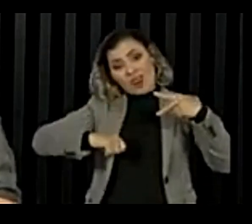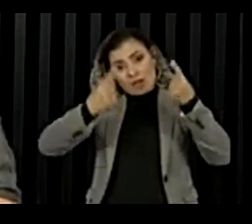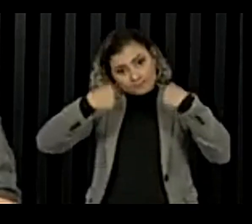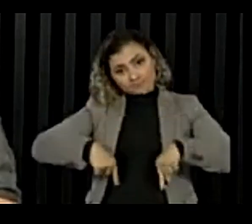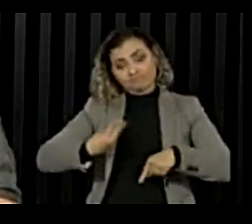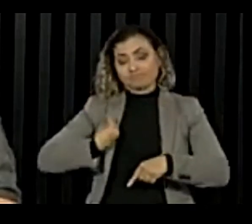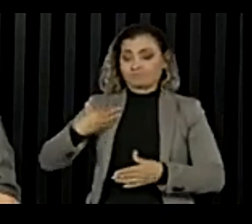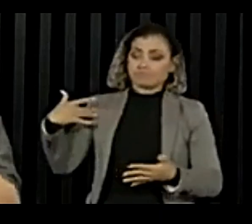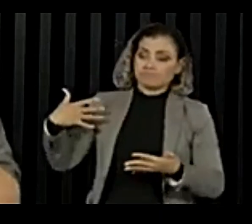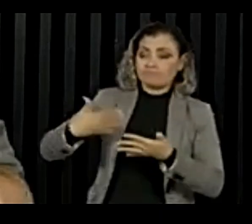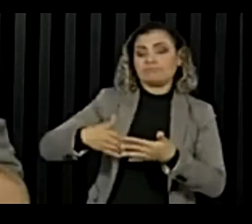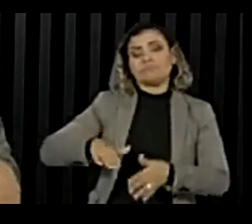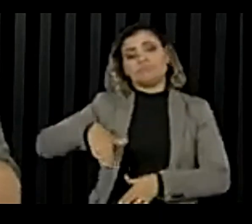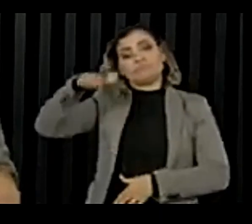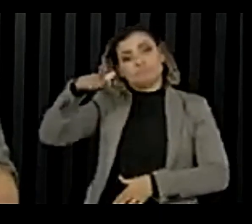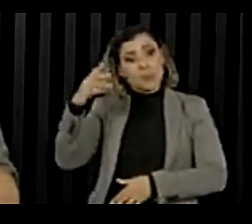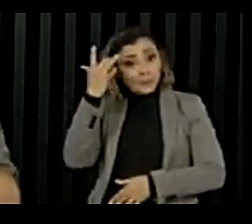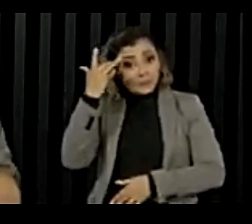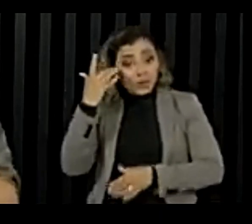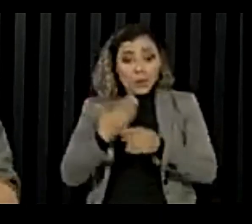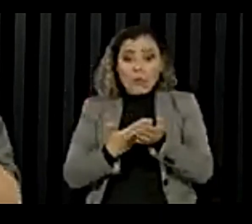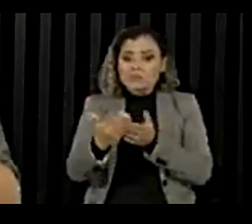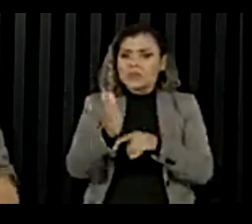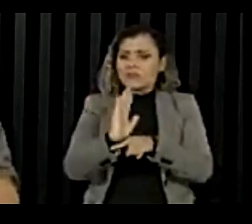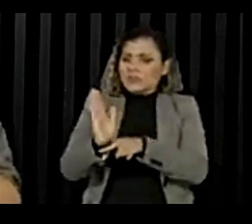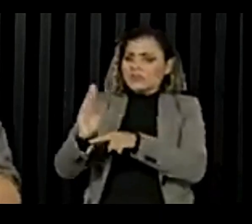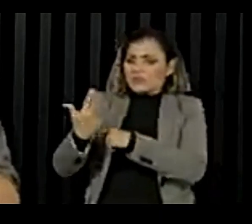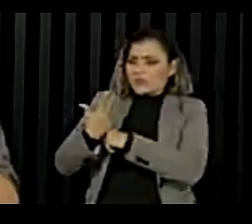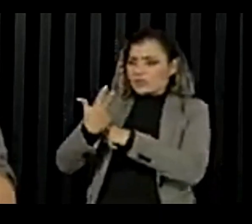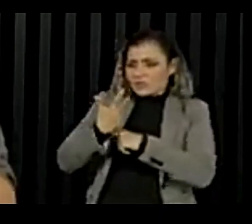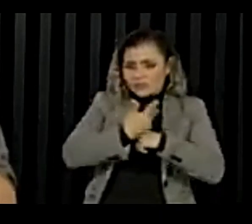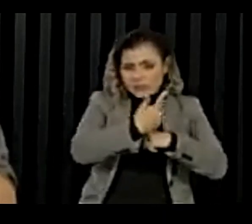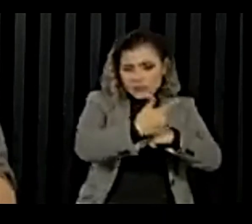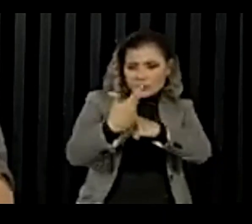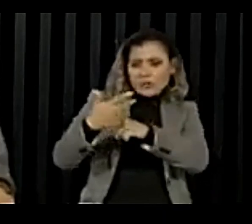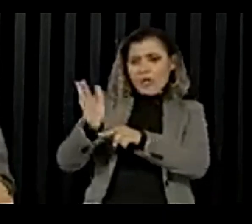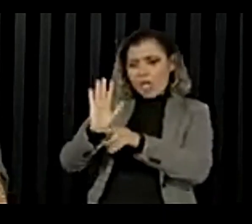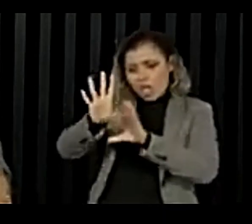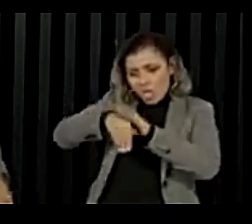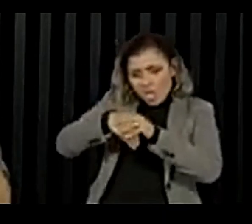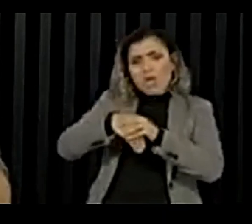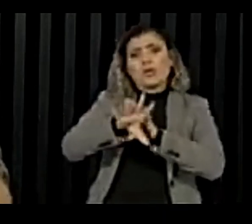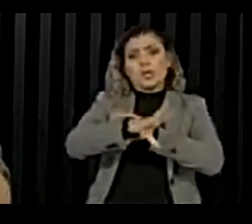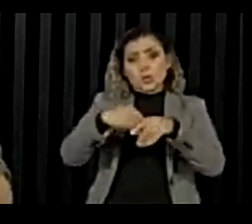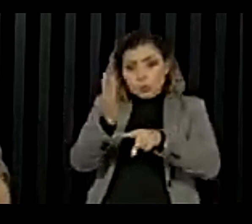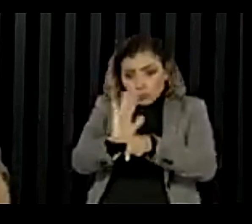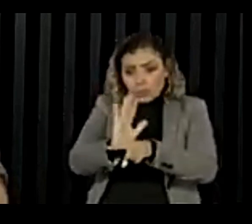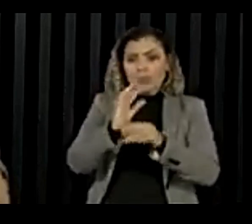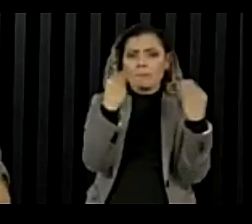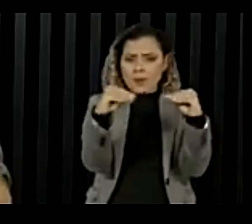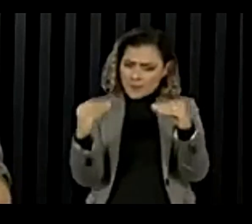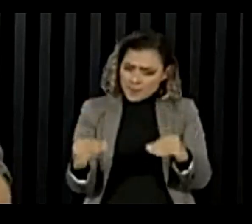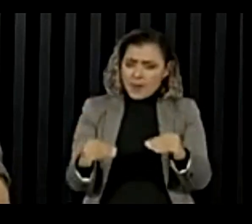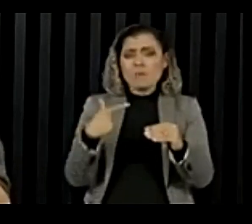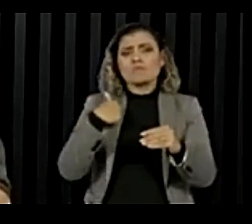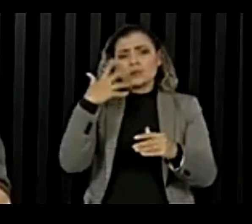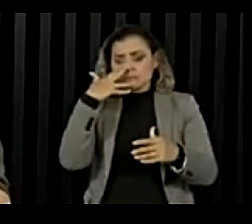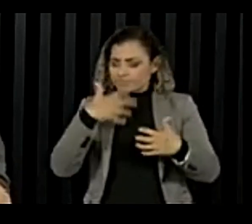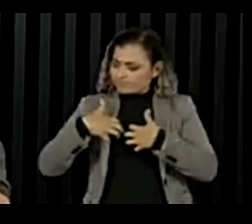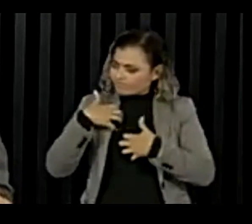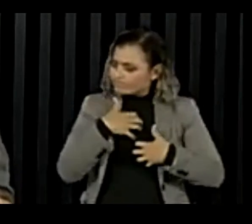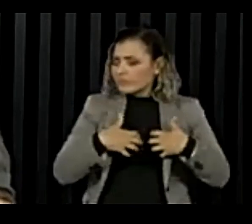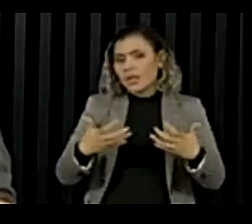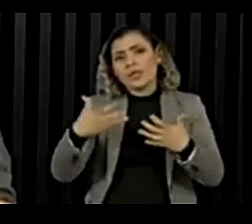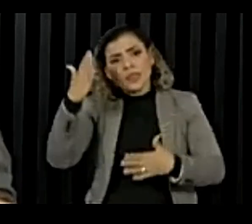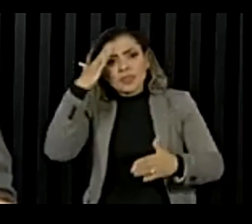da minha maturidade. Quando eu começo a gravar vídeos para o YouTube, eu ainda tinha muito disso dentro de mim, embora eu já começasse a querer entender isso. Eu